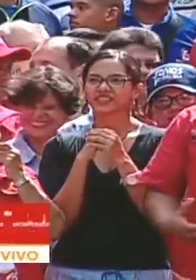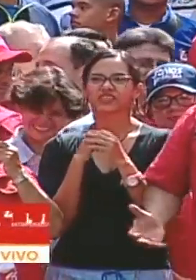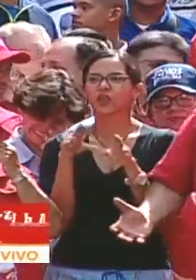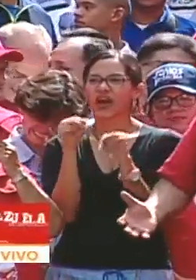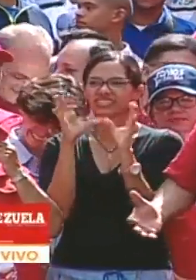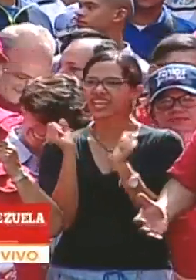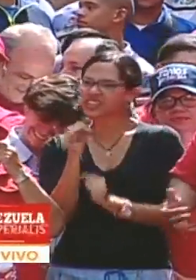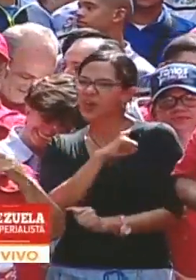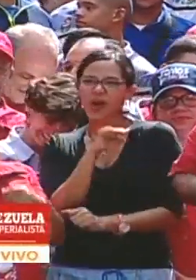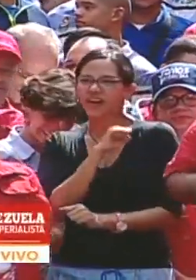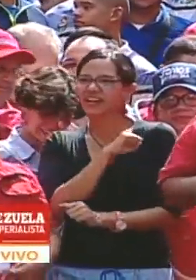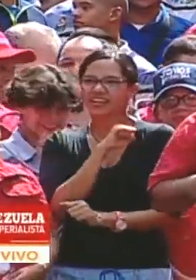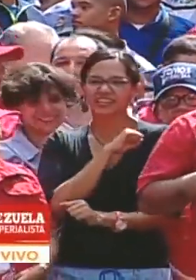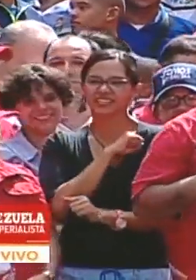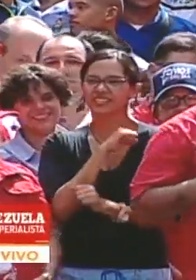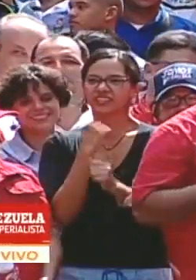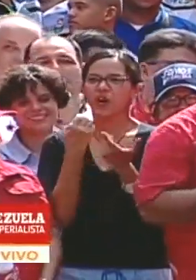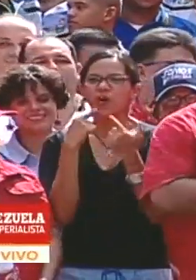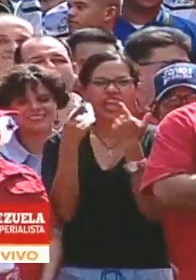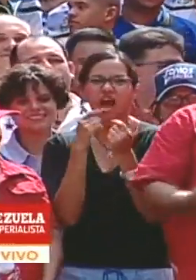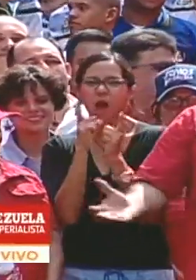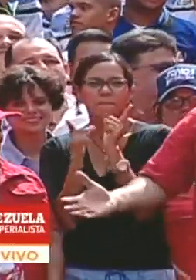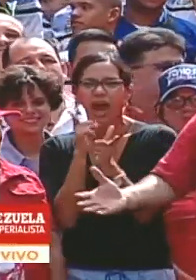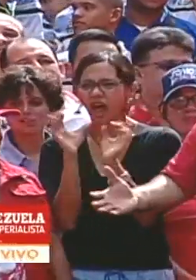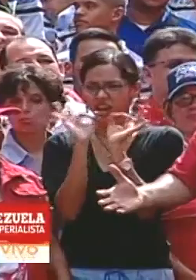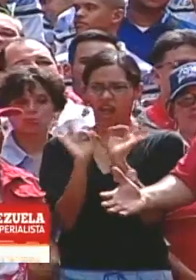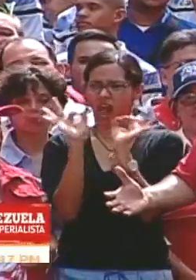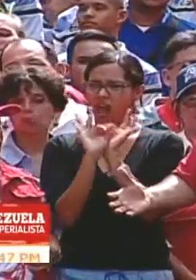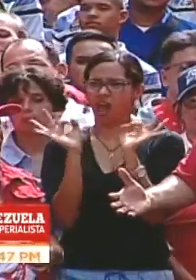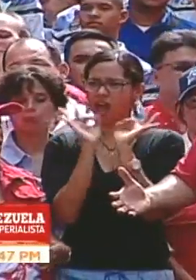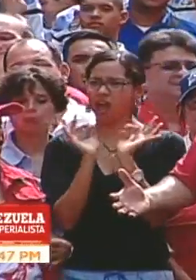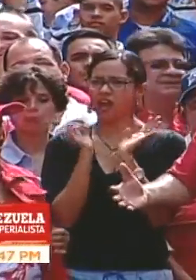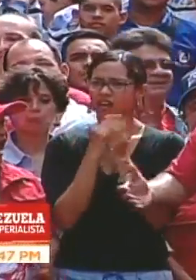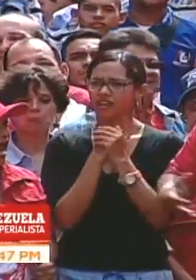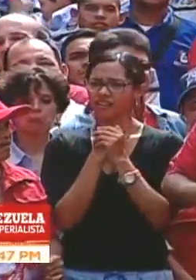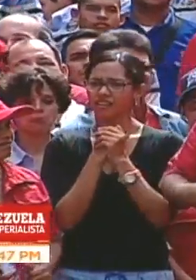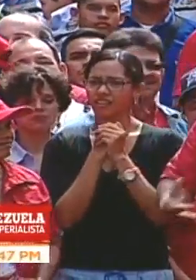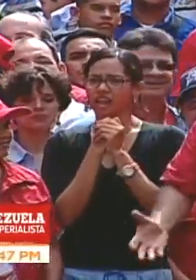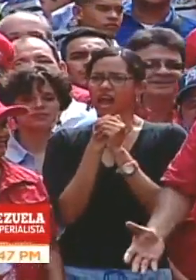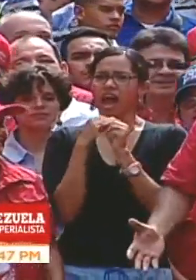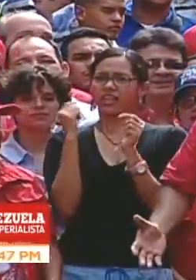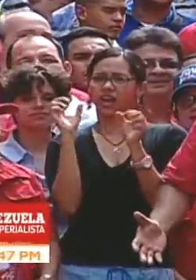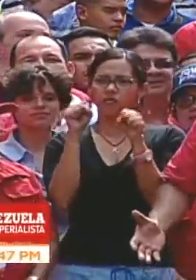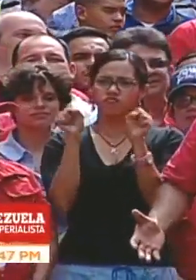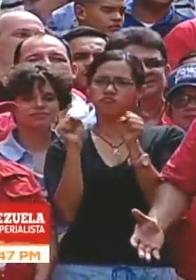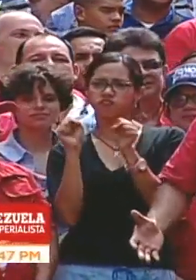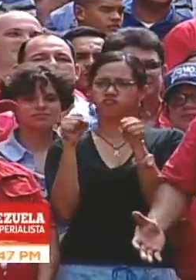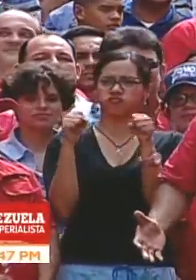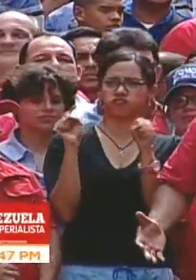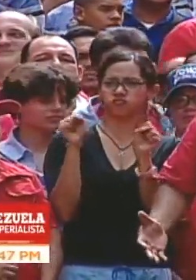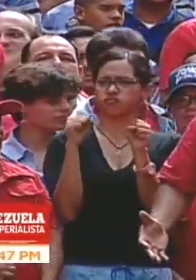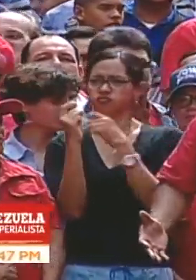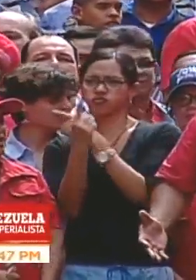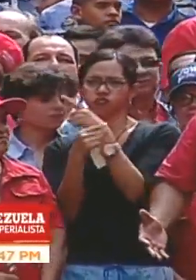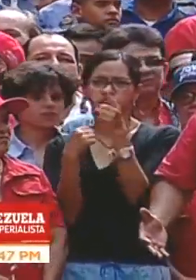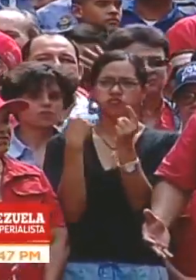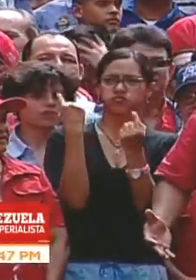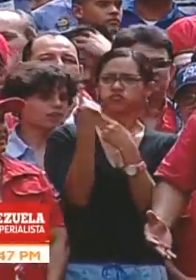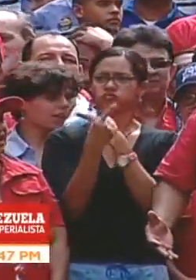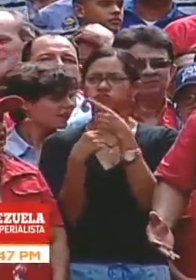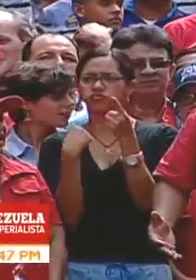No entiendo por qué se asustan. No le... ¿Ustedes hicieron algo malo? Nada. Andaban dando vueltas.